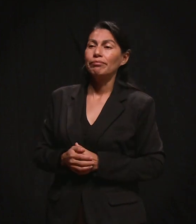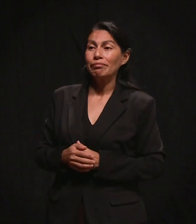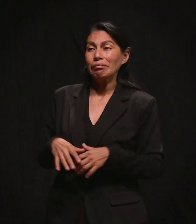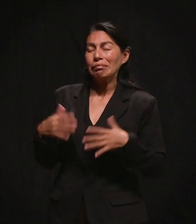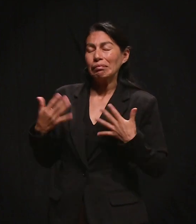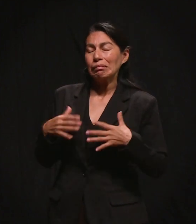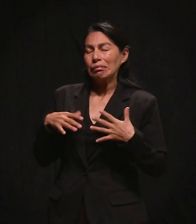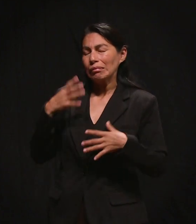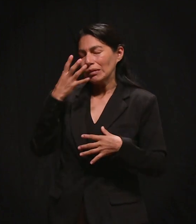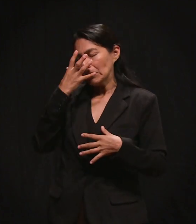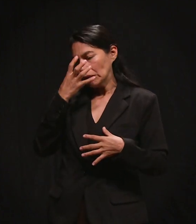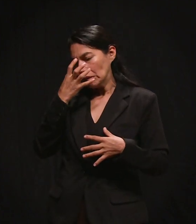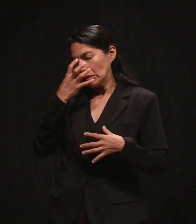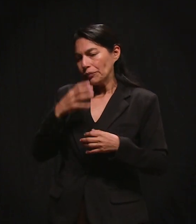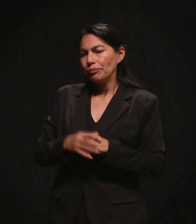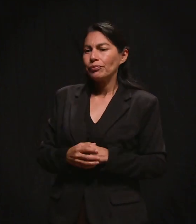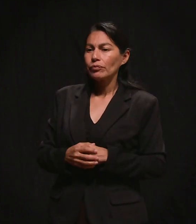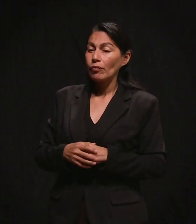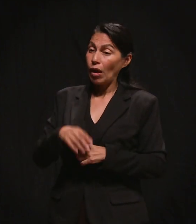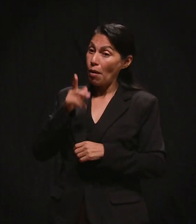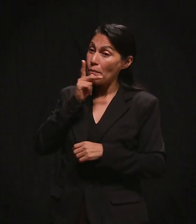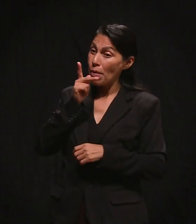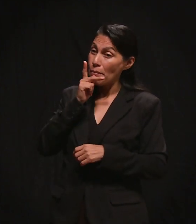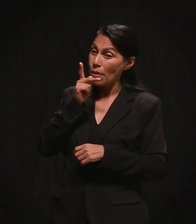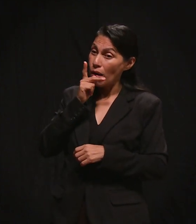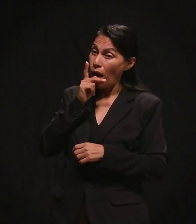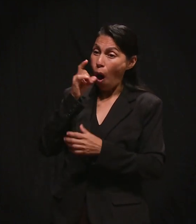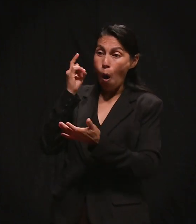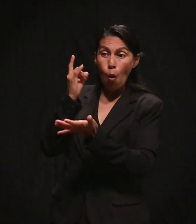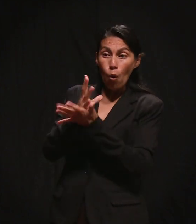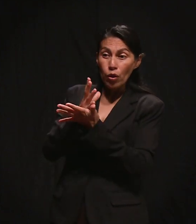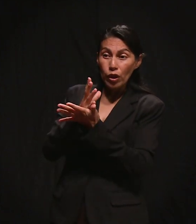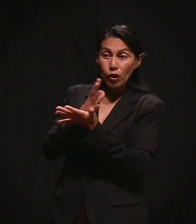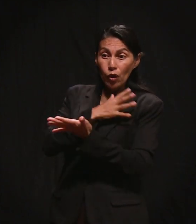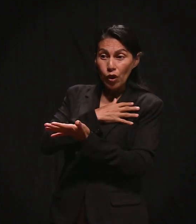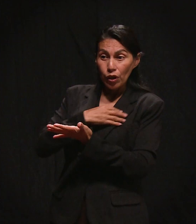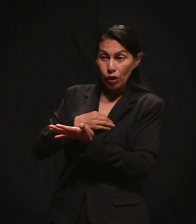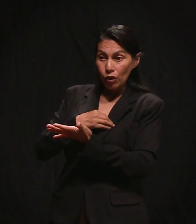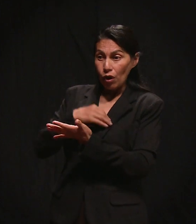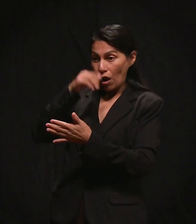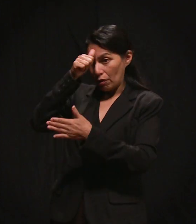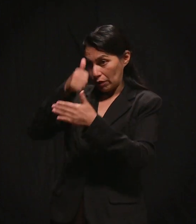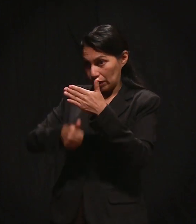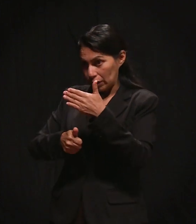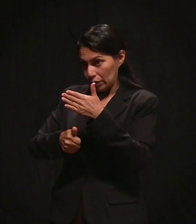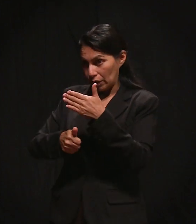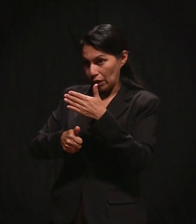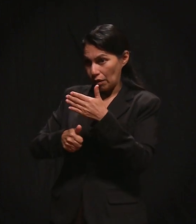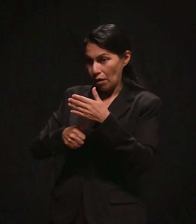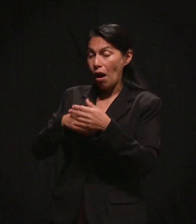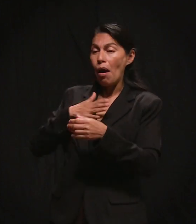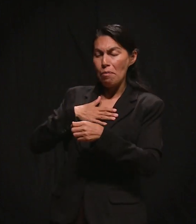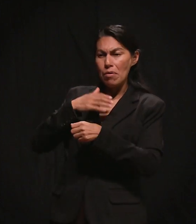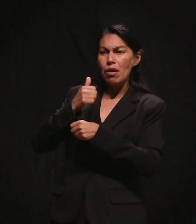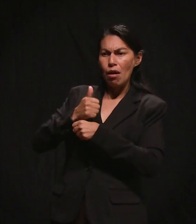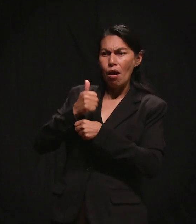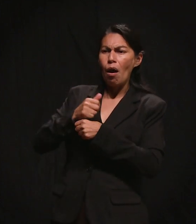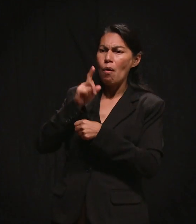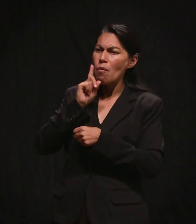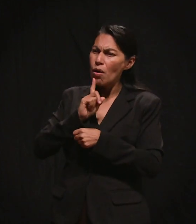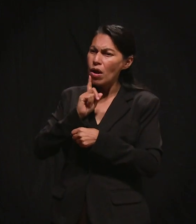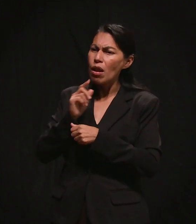Mi padre es el único hijo adventista de mi abuela y ella se bautizó también gracias a la influencia de mi